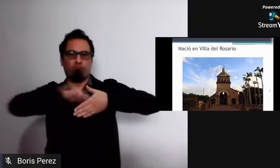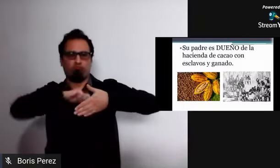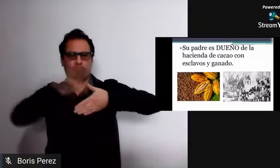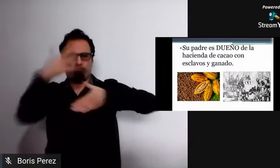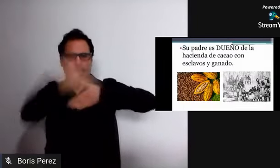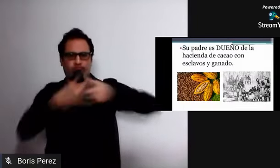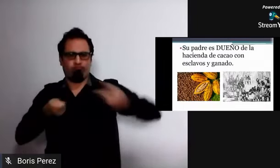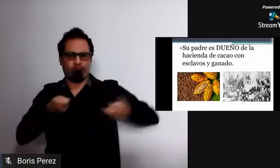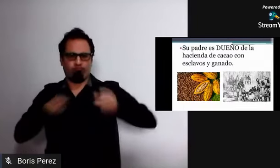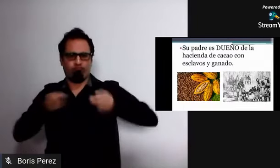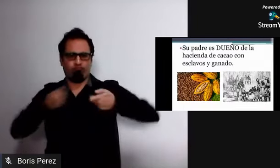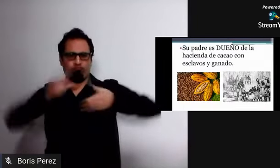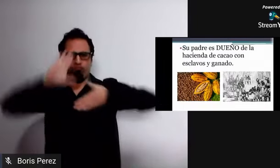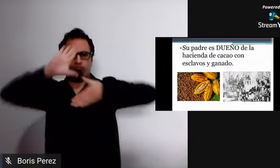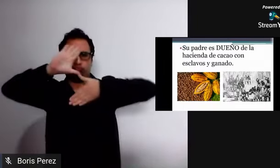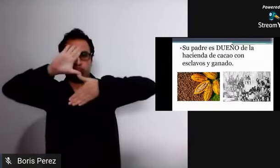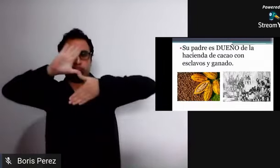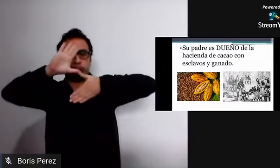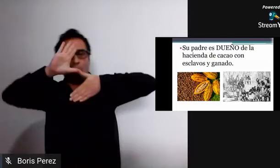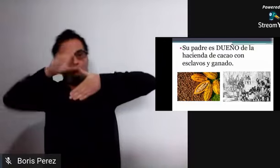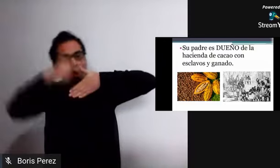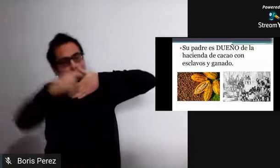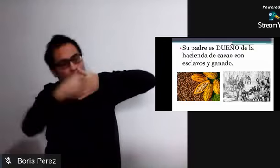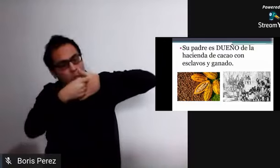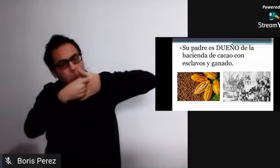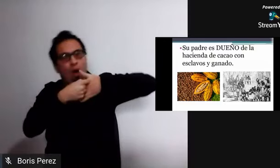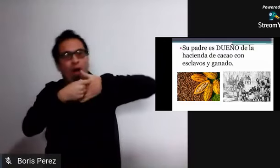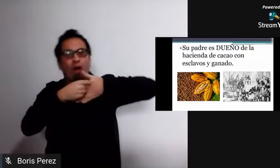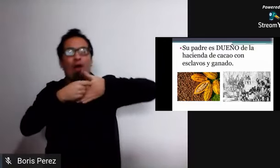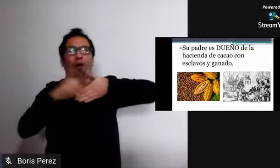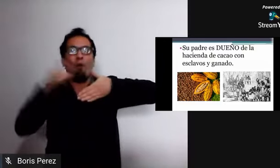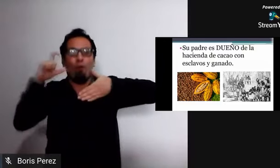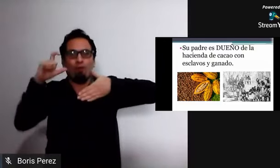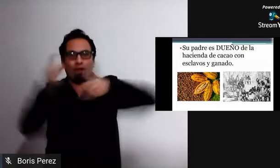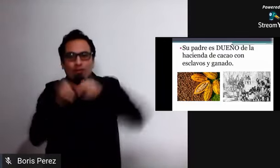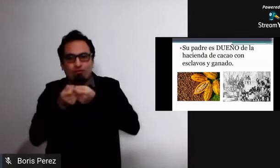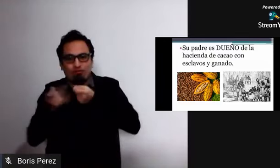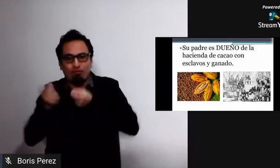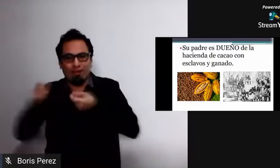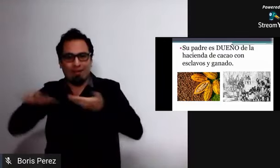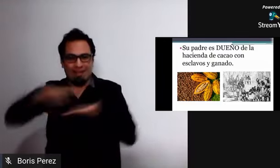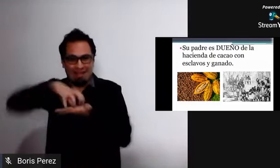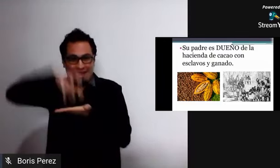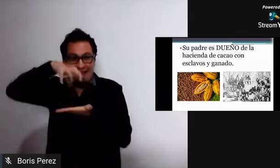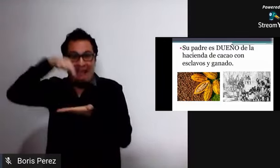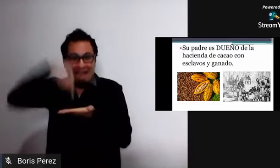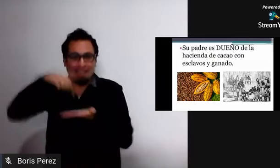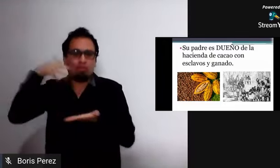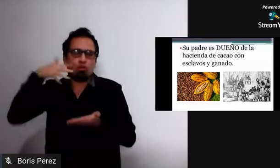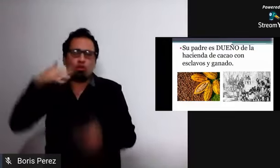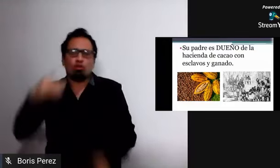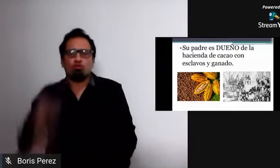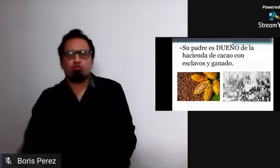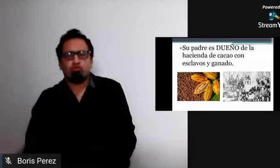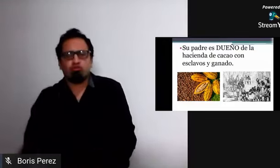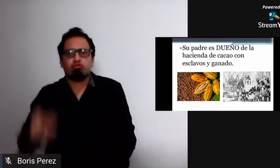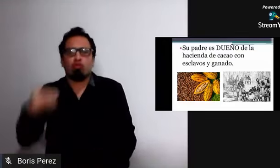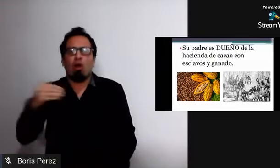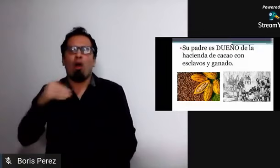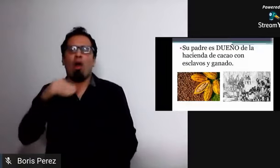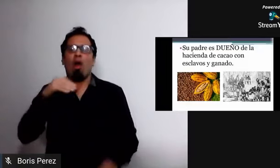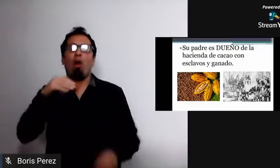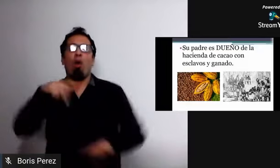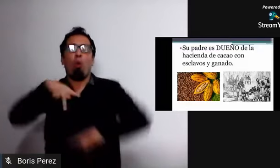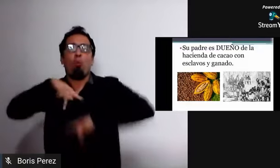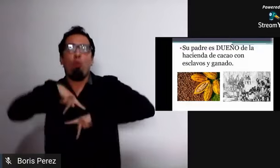Ok, como les venía mencionando anteriormente, la gran mayoría de América